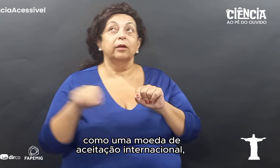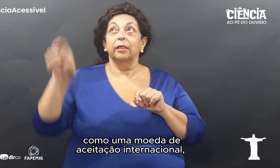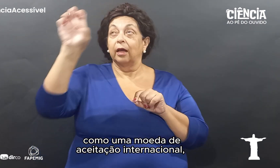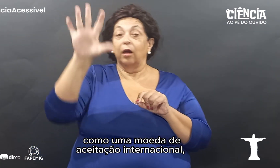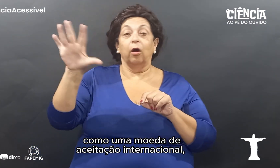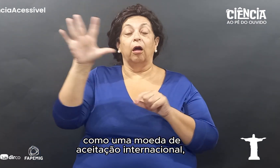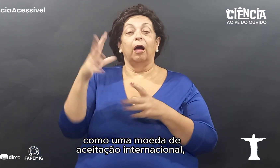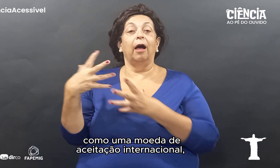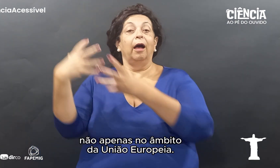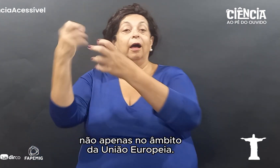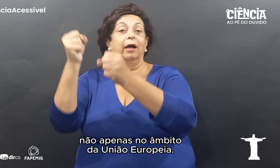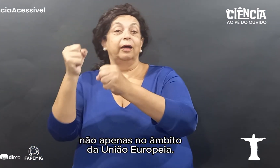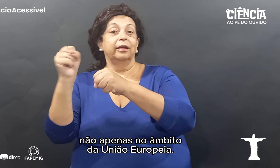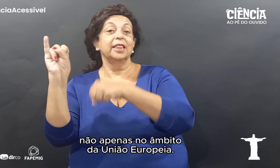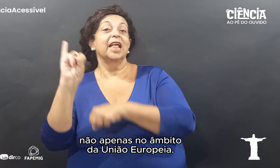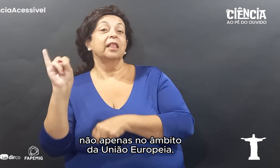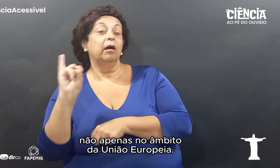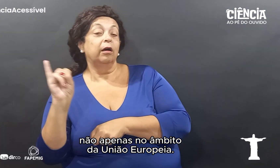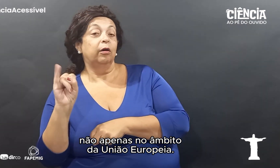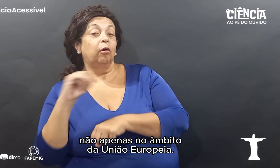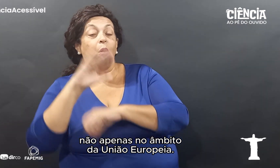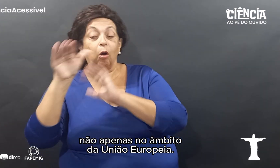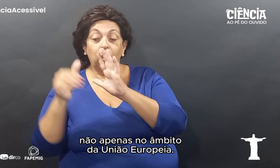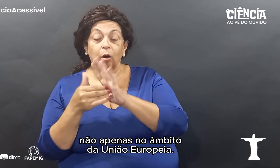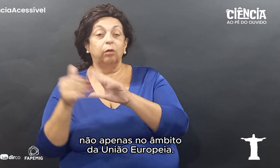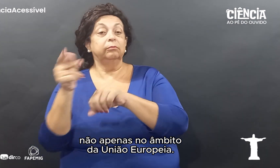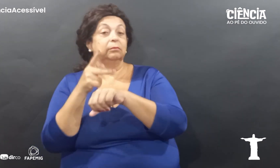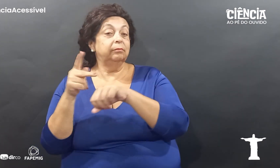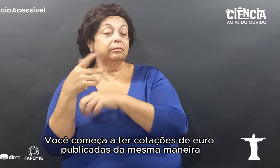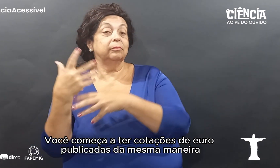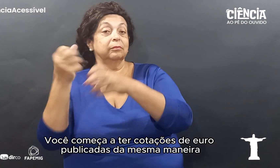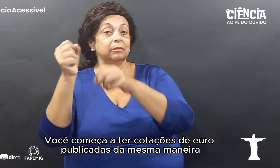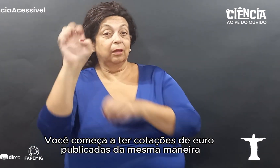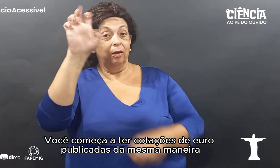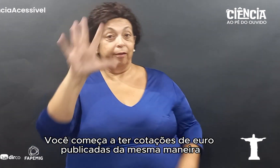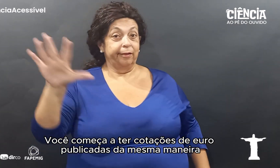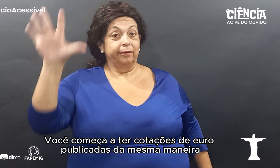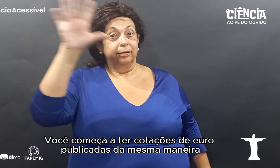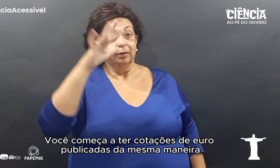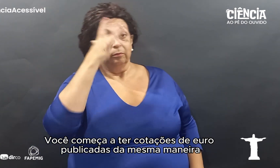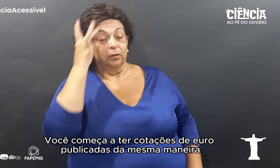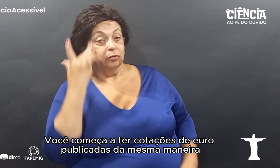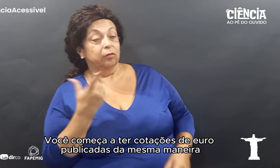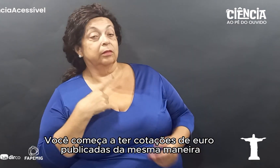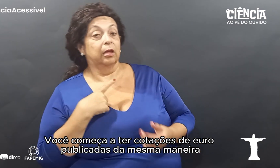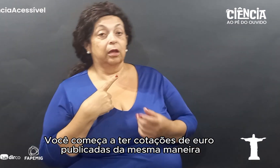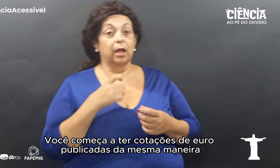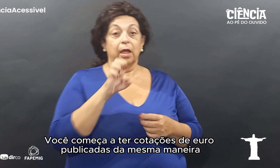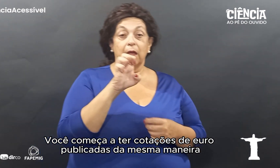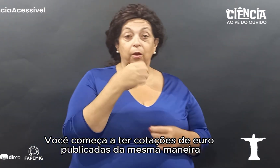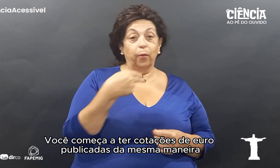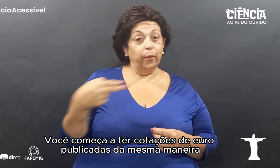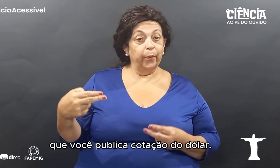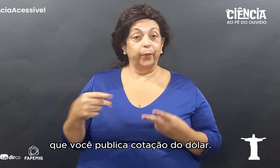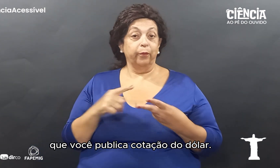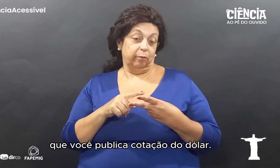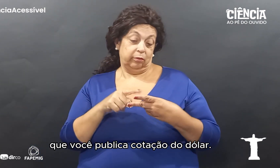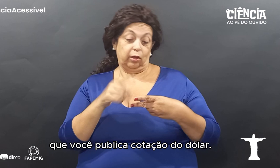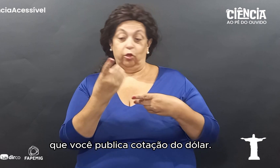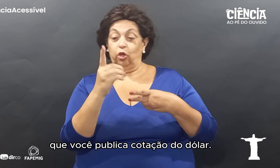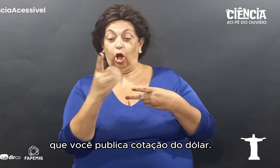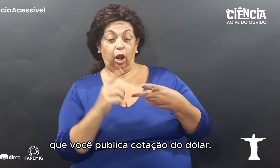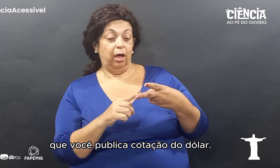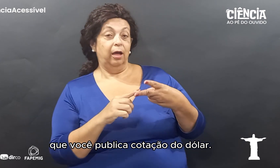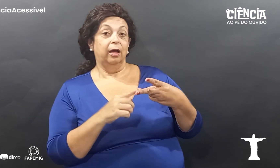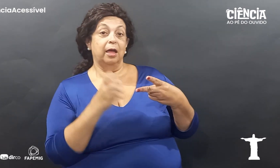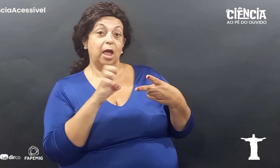aceitação internacional, não apenas no âmbito da União Europeia. Você começa a ter cotações de euro publicadas da mesma maneira que você